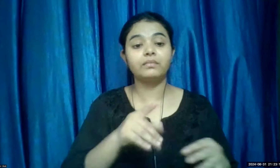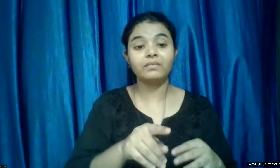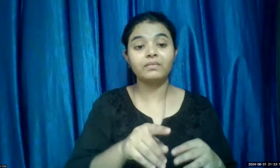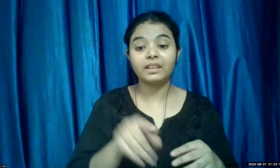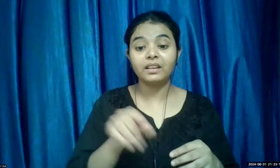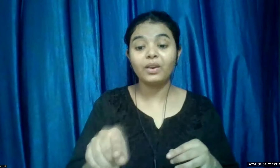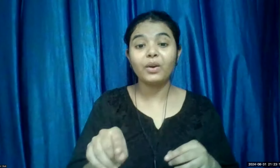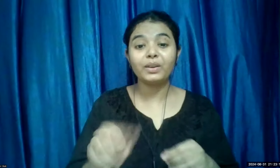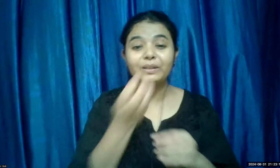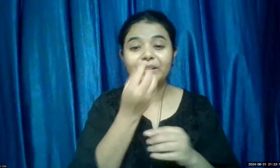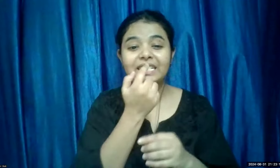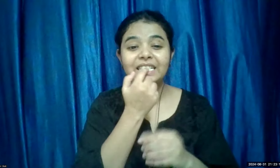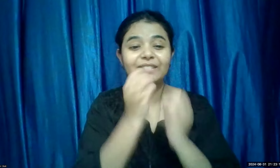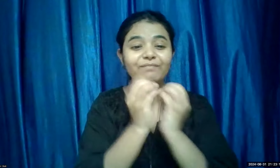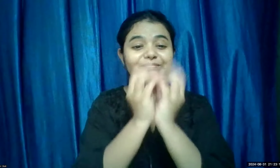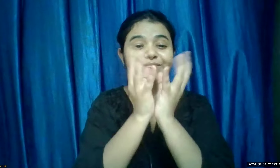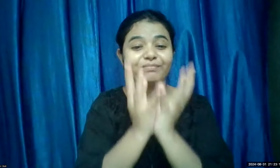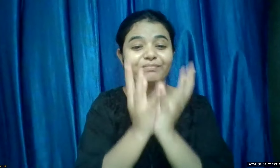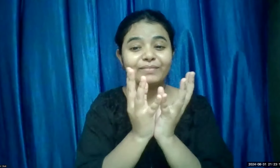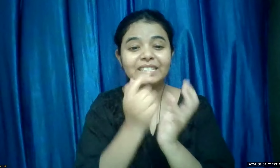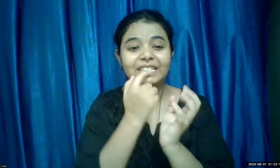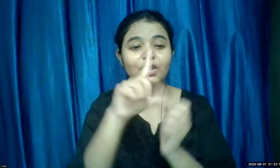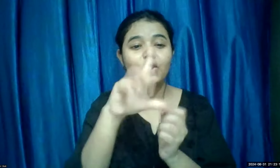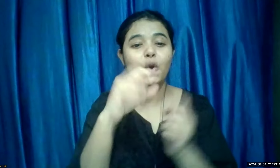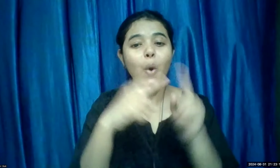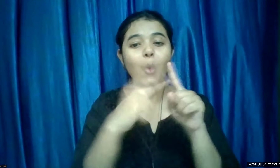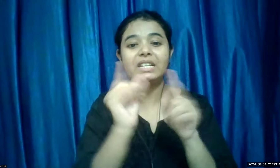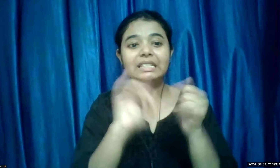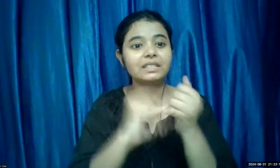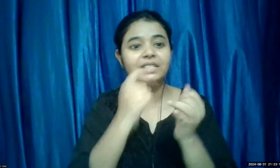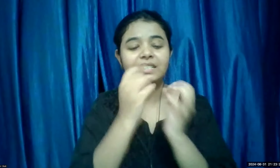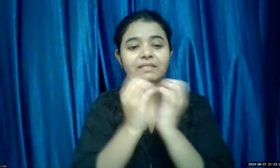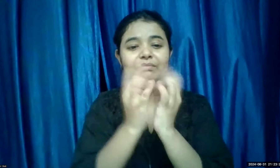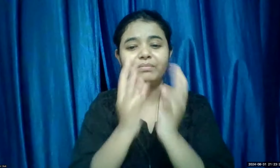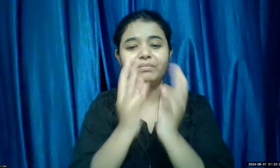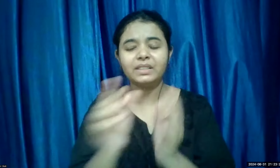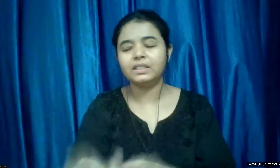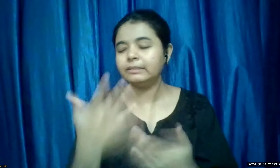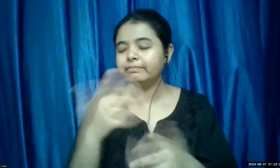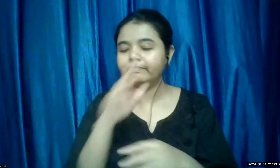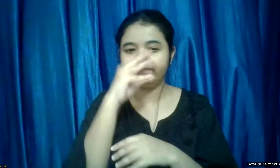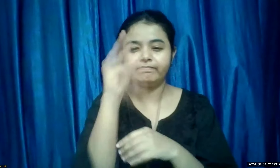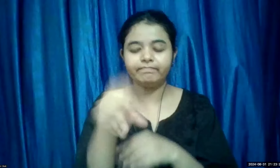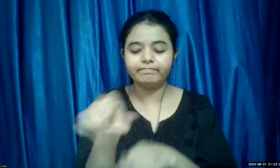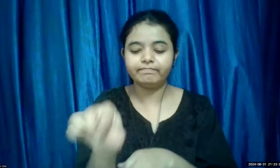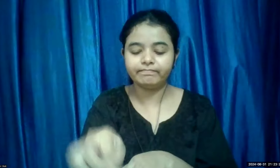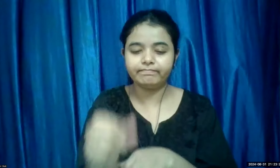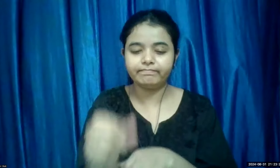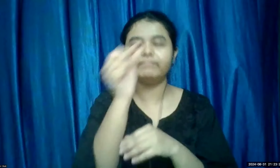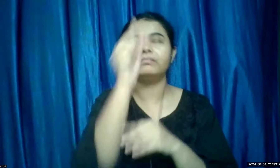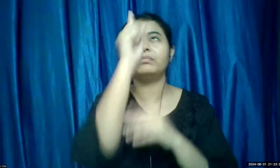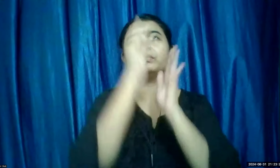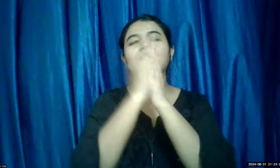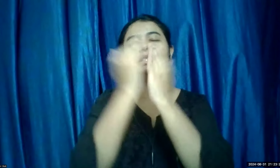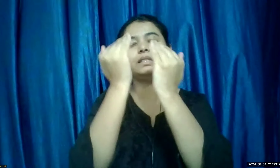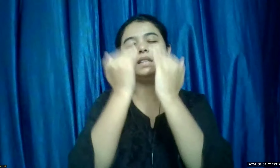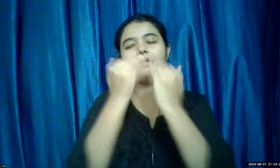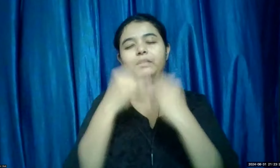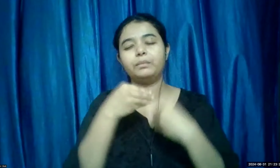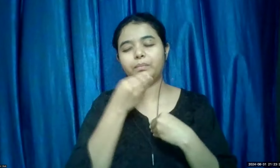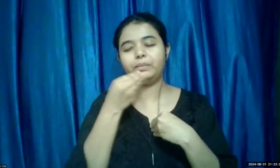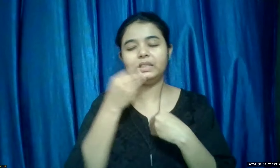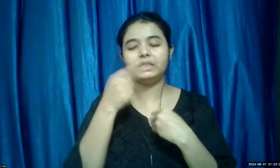सूंड से लिया और भगवान को अर्पित किया और भगवान को पुकारा कि हे भगवान मेरी रक्षा करें, आप आए और